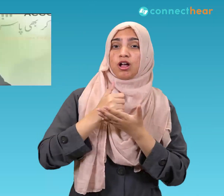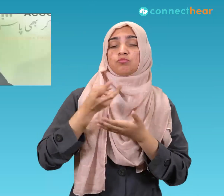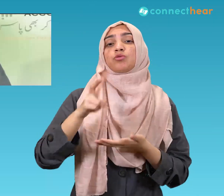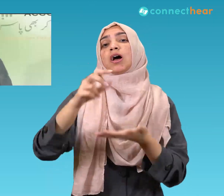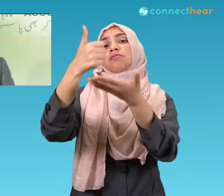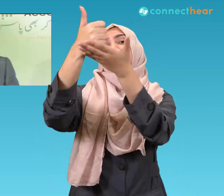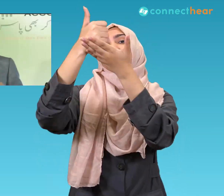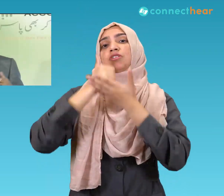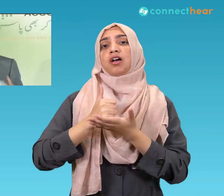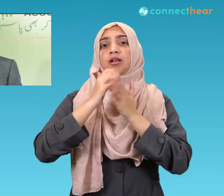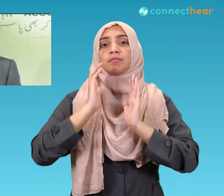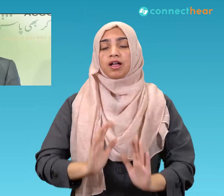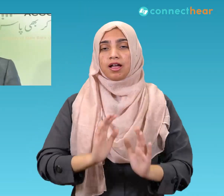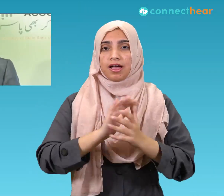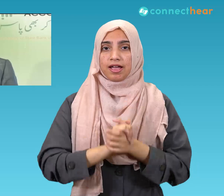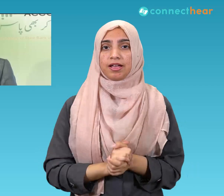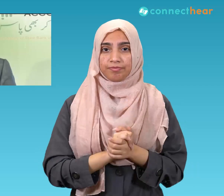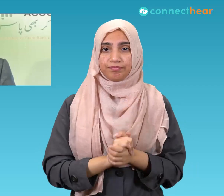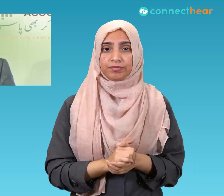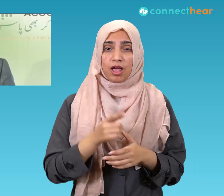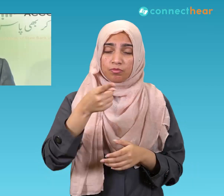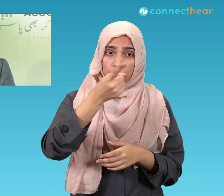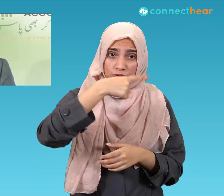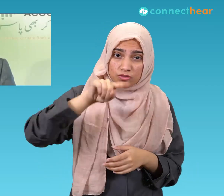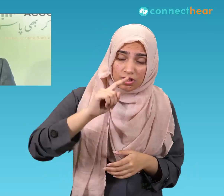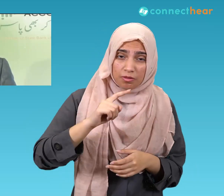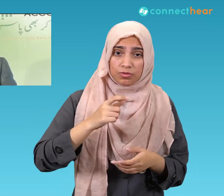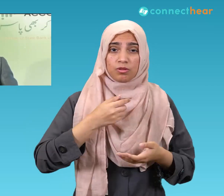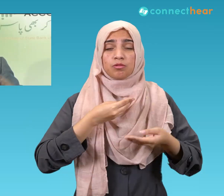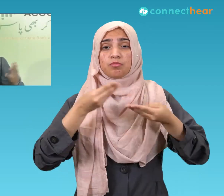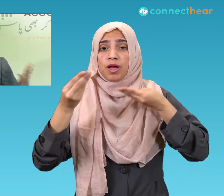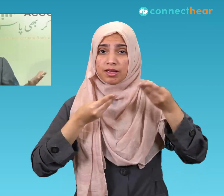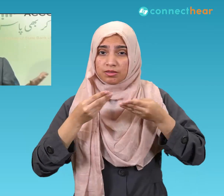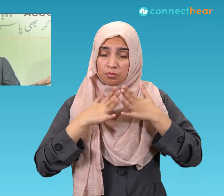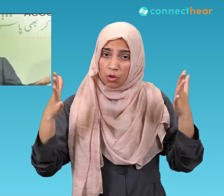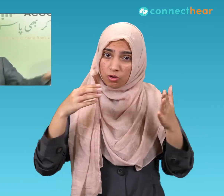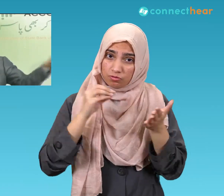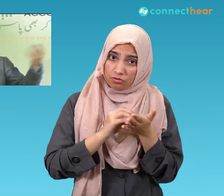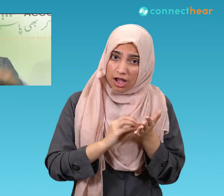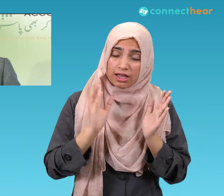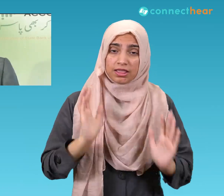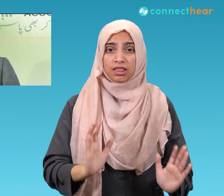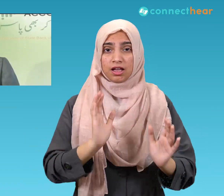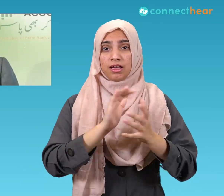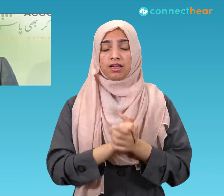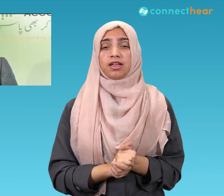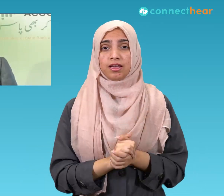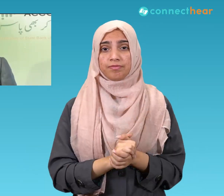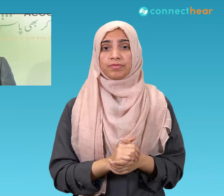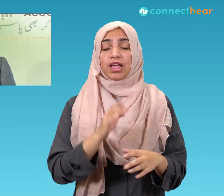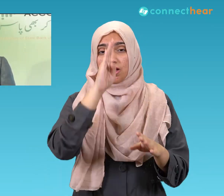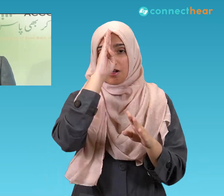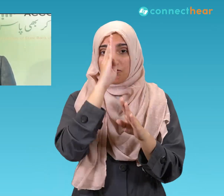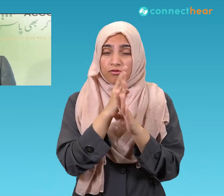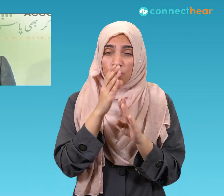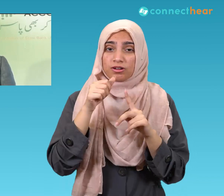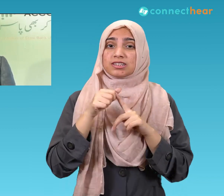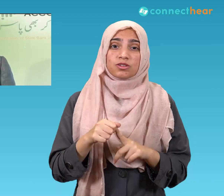جتنا آپ سہولت پیدا کریں گے اوورسیز پاکستانیز کے لیے, خاص طور پہ جو ہمارے ورکرز ہیں جن کے